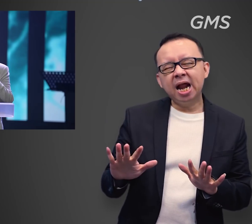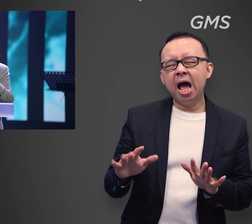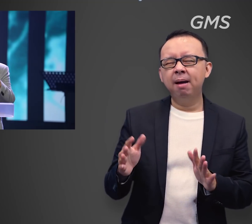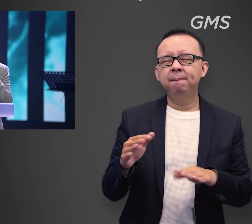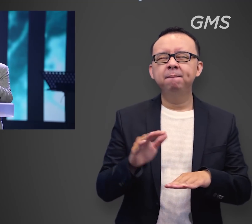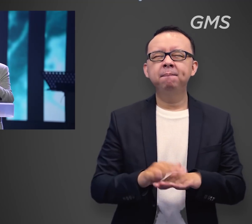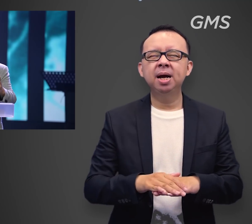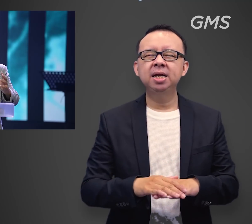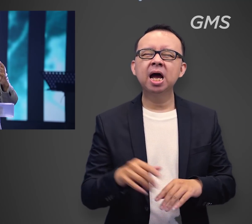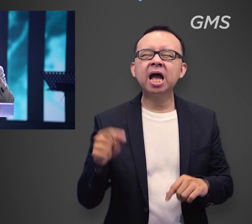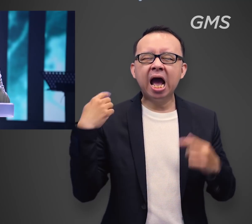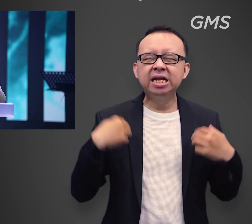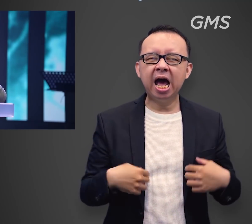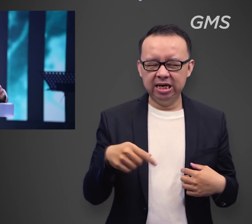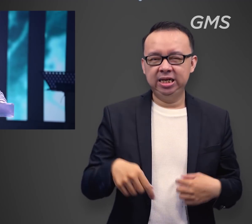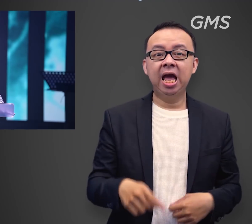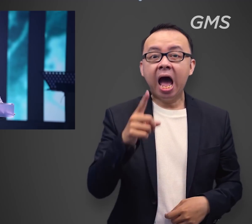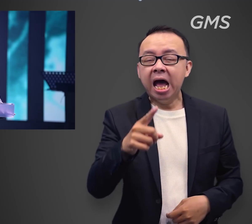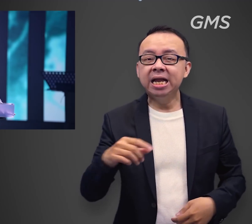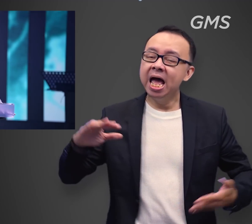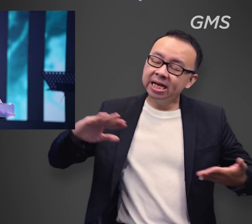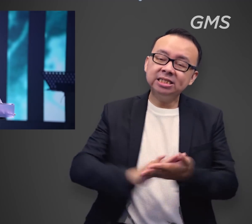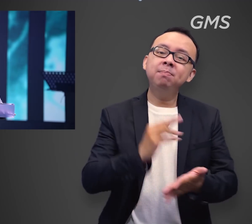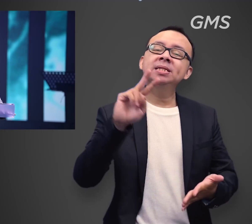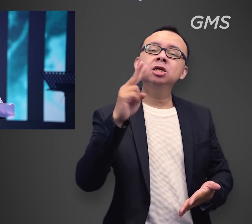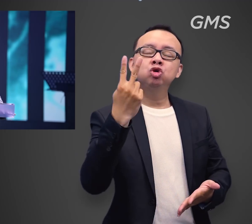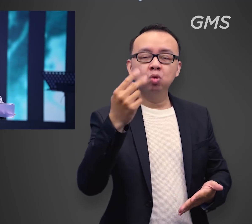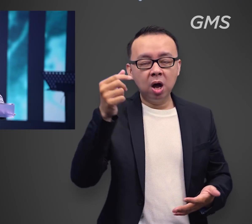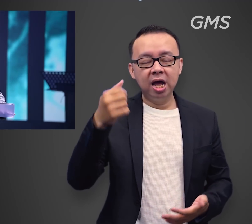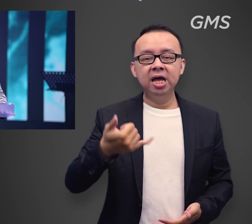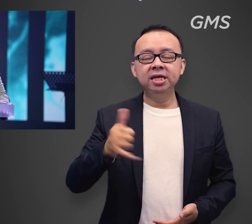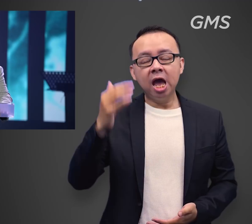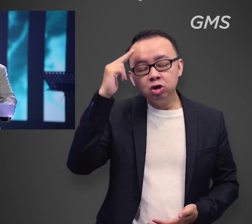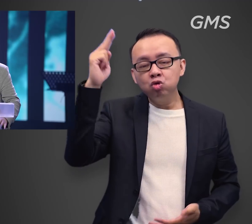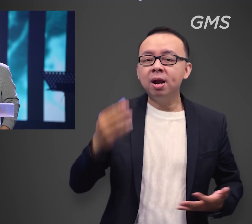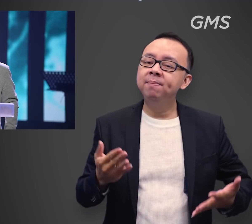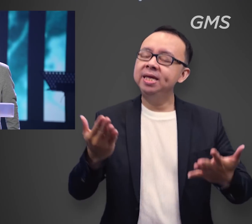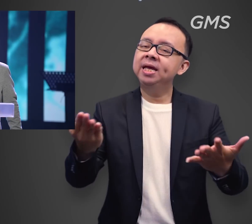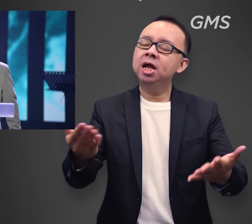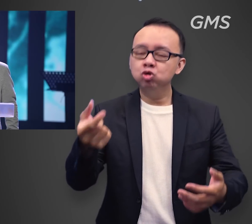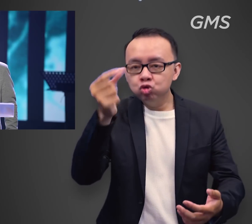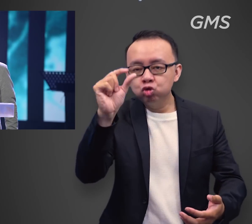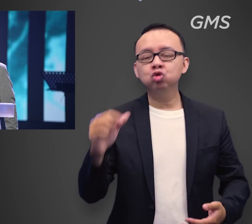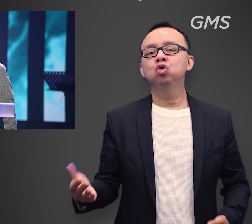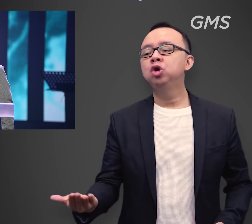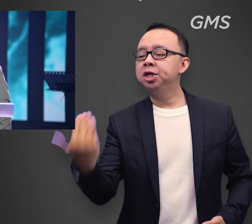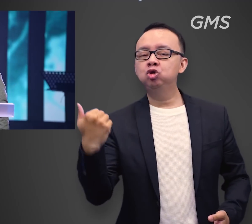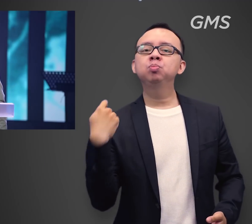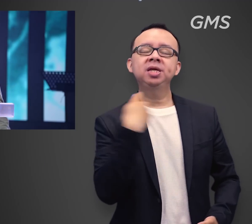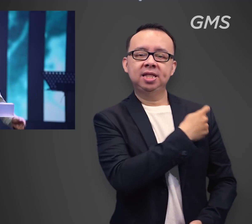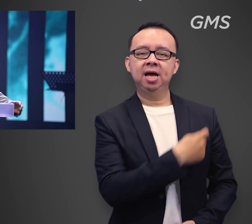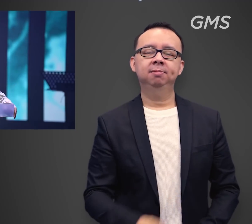ada kesempatan kedua yang Tuhan berikan buat hidup kita. Jangan terlalu cepat menyerah dengan